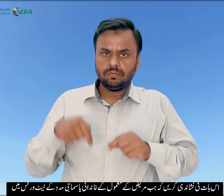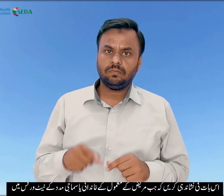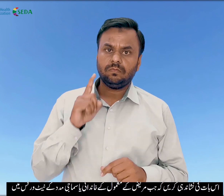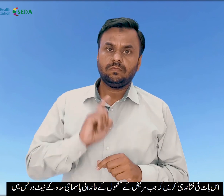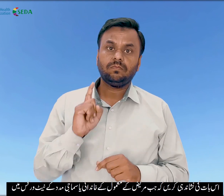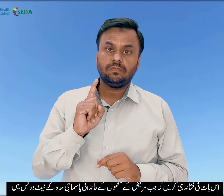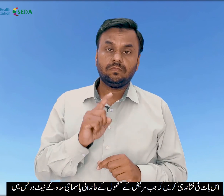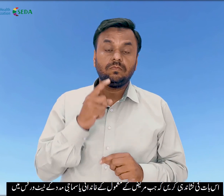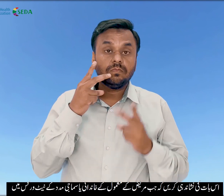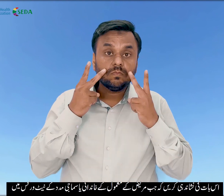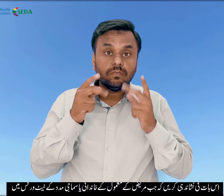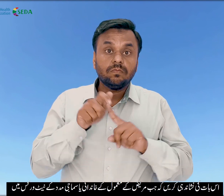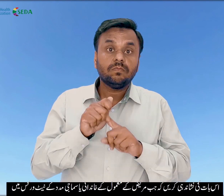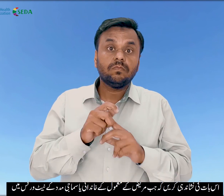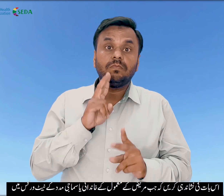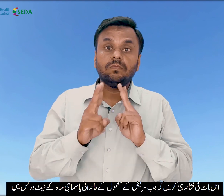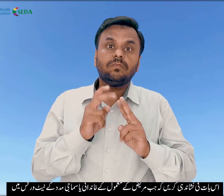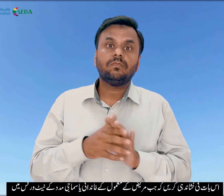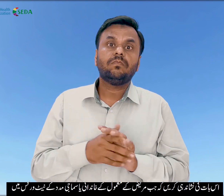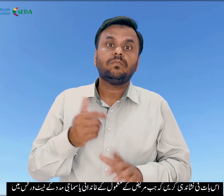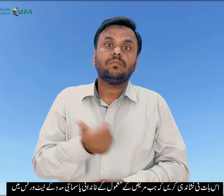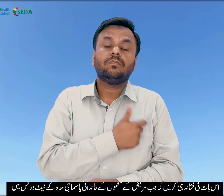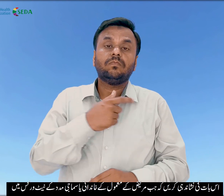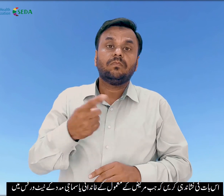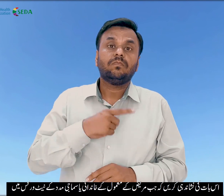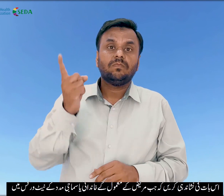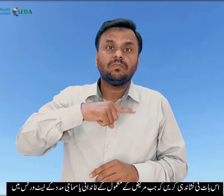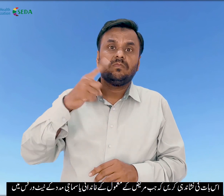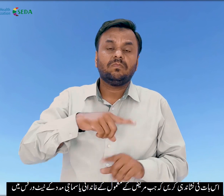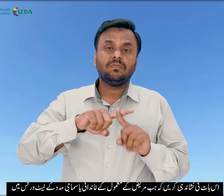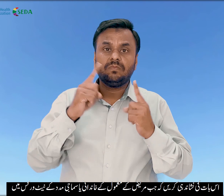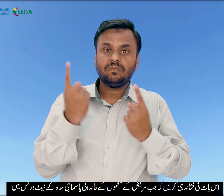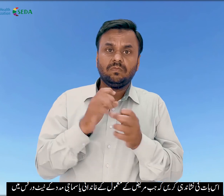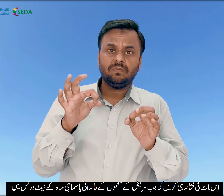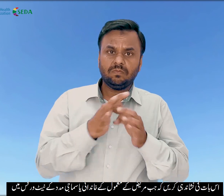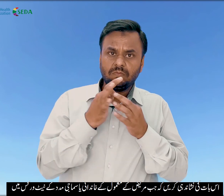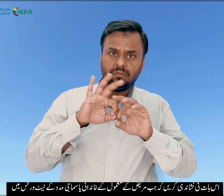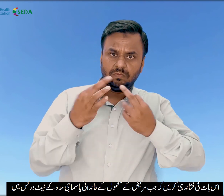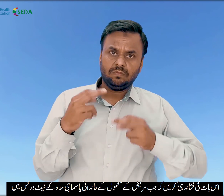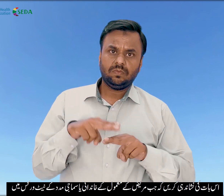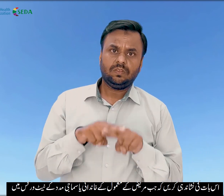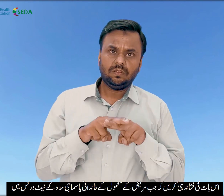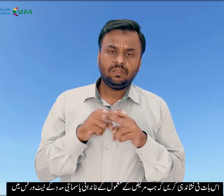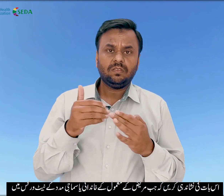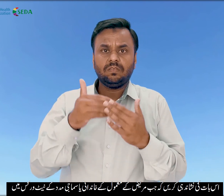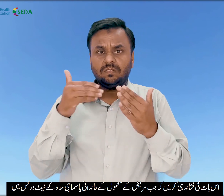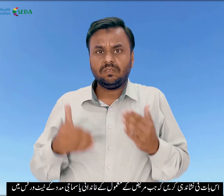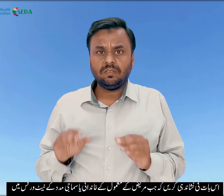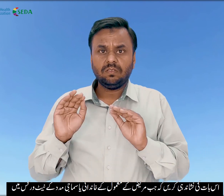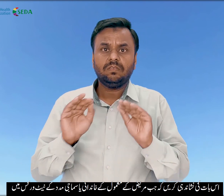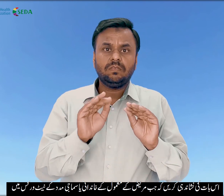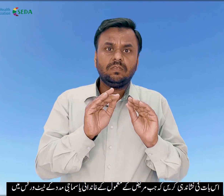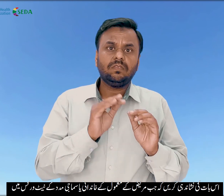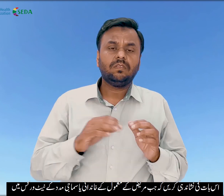اس بات کی نشاندہی کریں کہ جب مریض کے معمول کے خاندانی یا سماجی مدد کے نیٹ ورکس